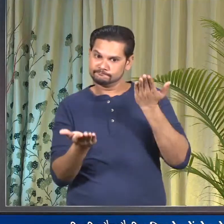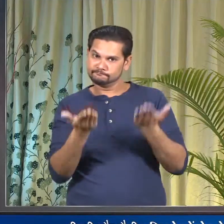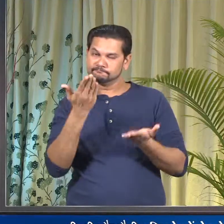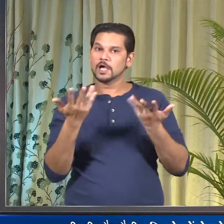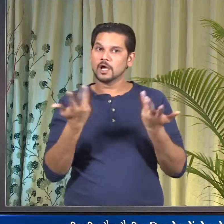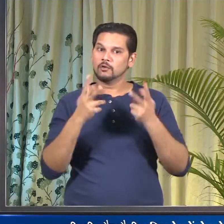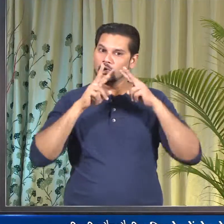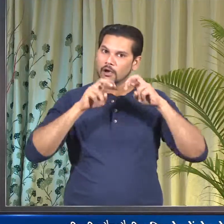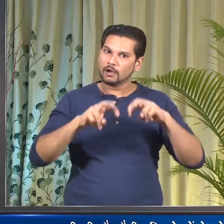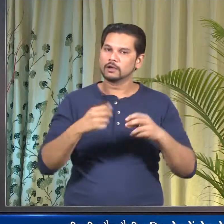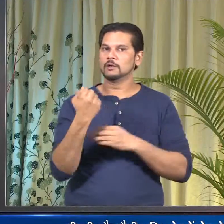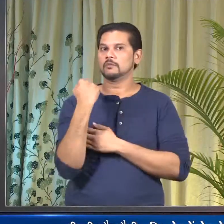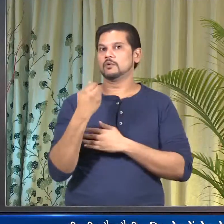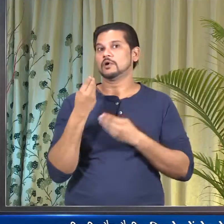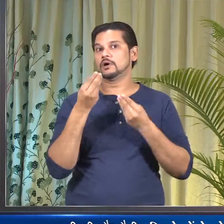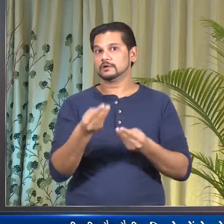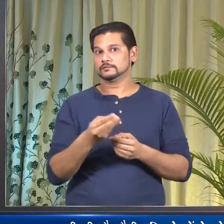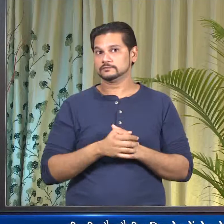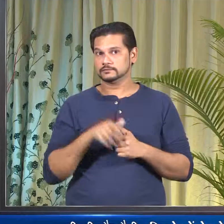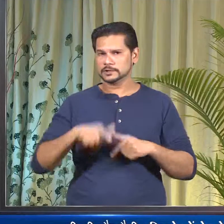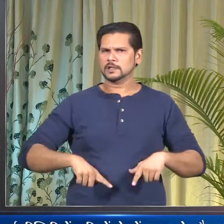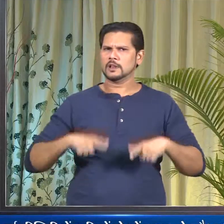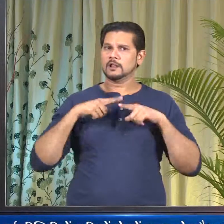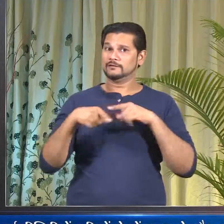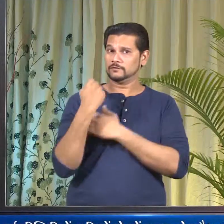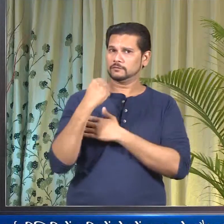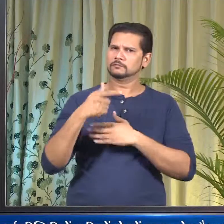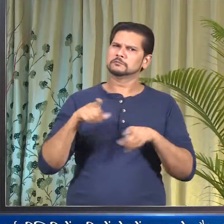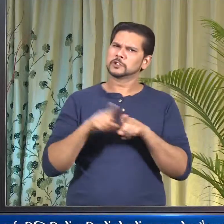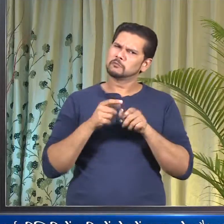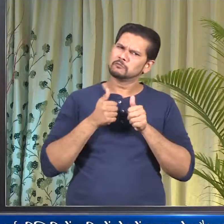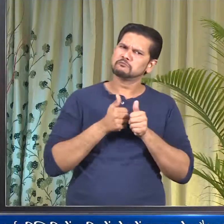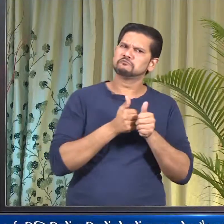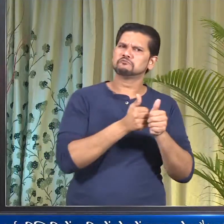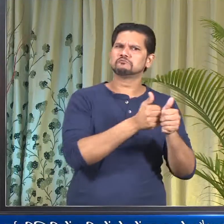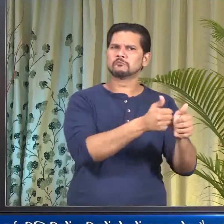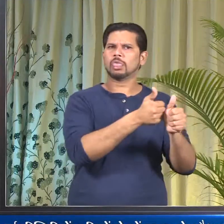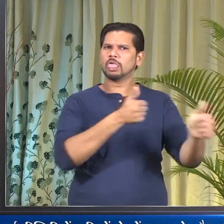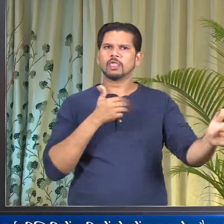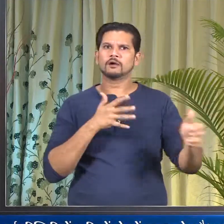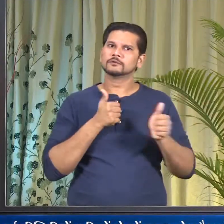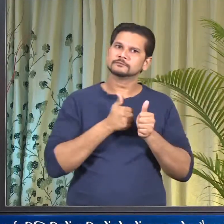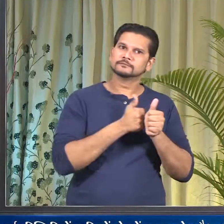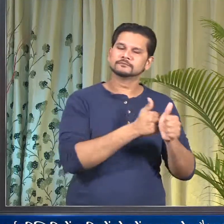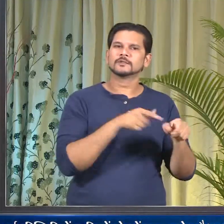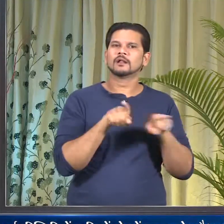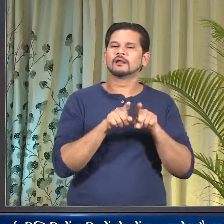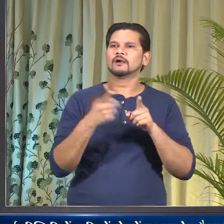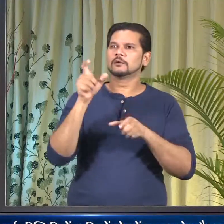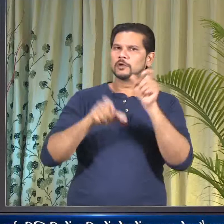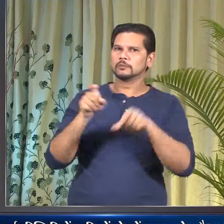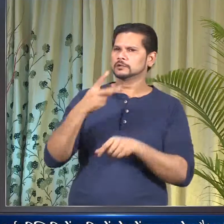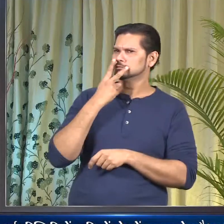शक्तियां हमारे जीवन में साथ साथ चलती है कई परिस्तियों व्यक्तियों को हमें परखना होता है